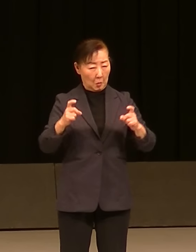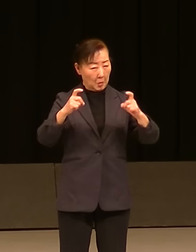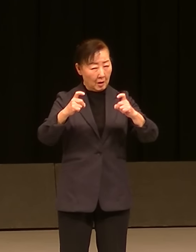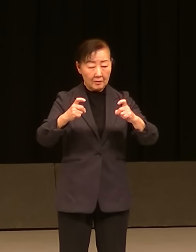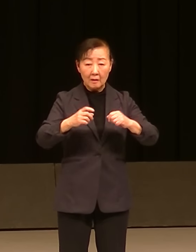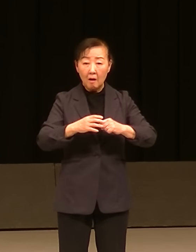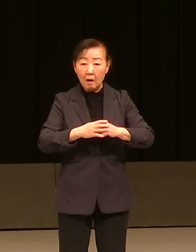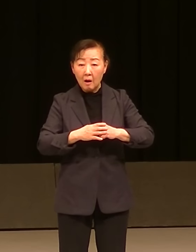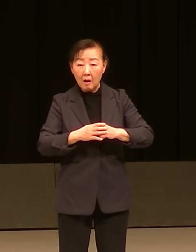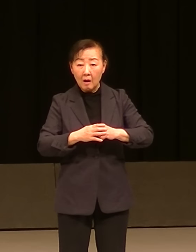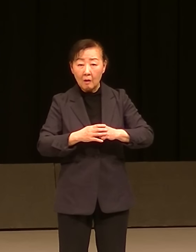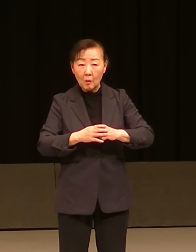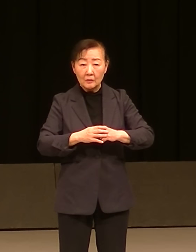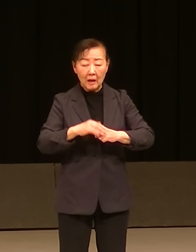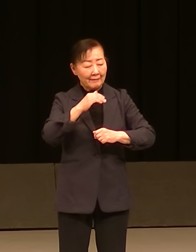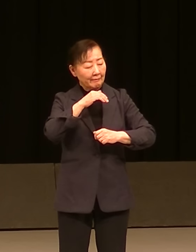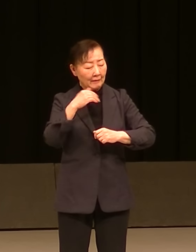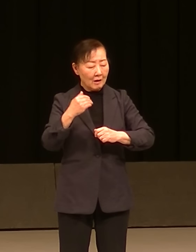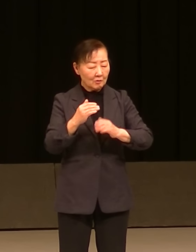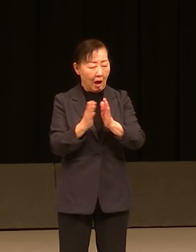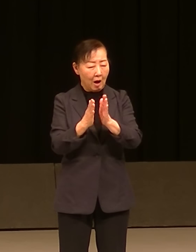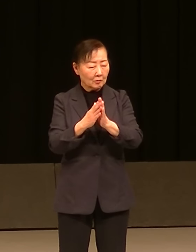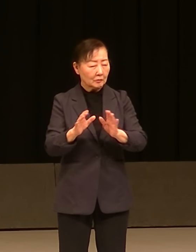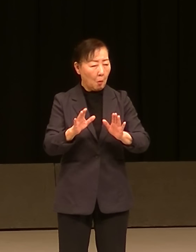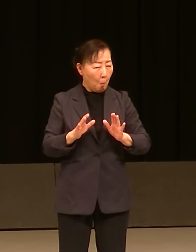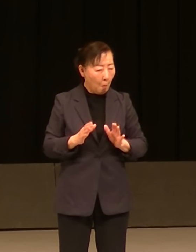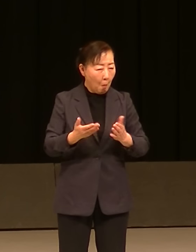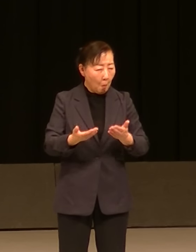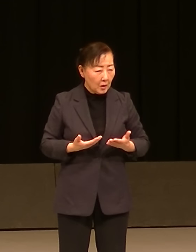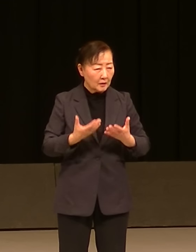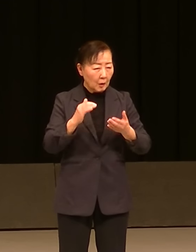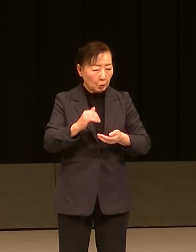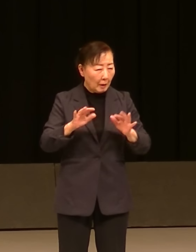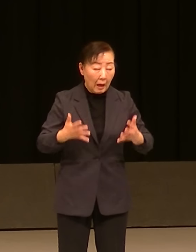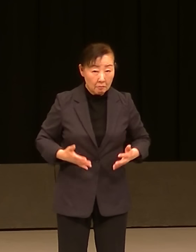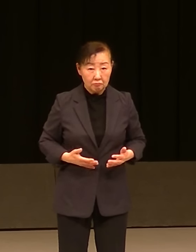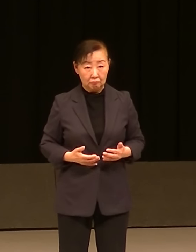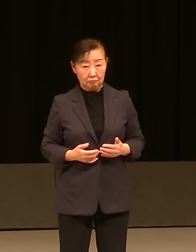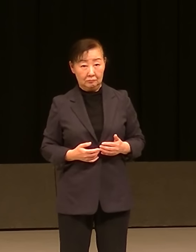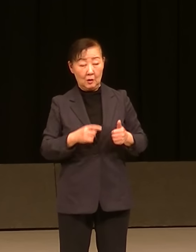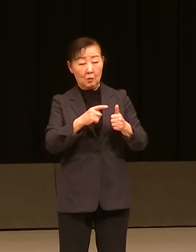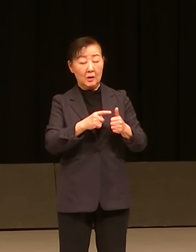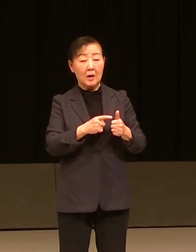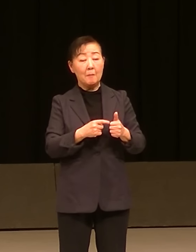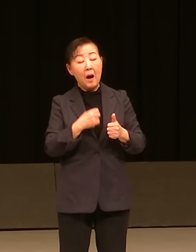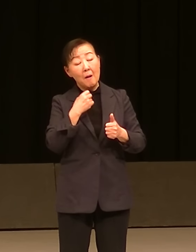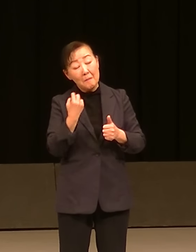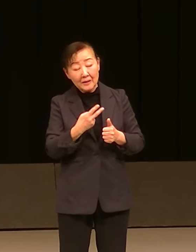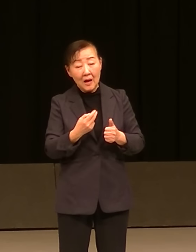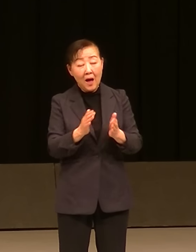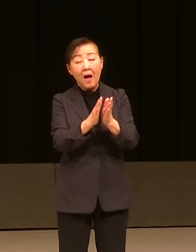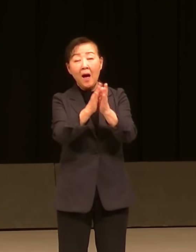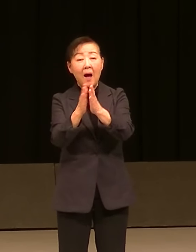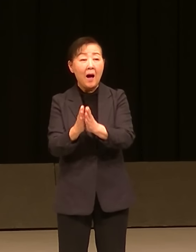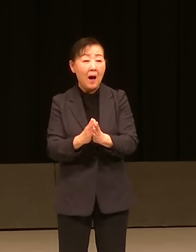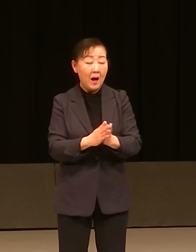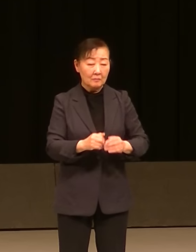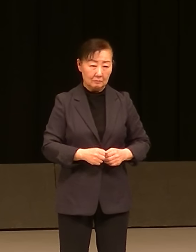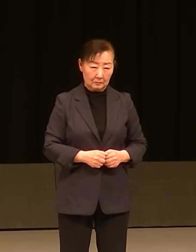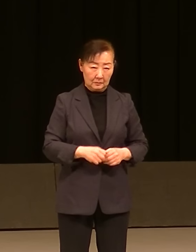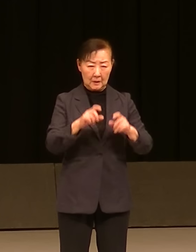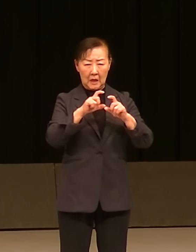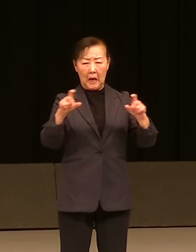なナイスな拍手を受けたことはありませんと言って、それがまた受けてわーっとなった